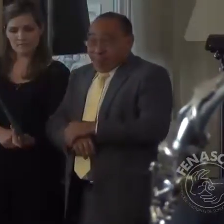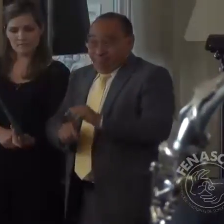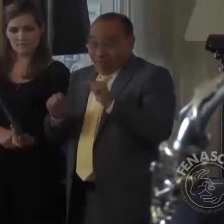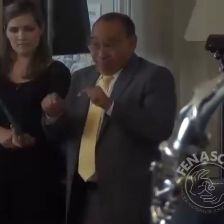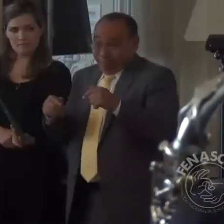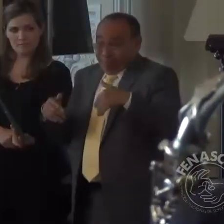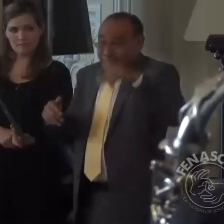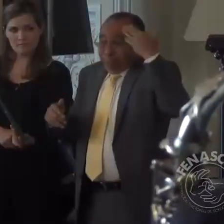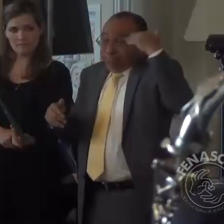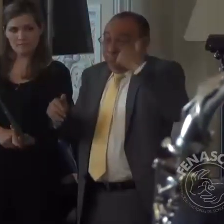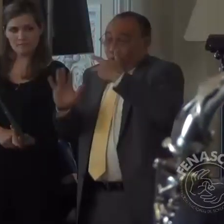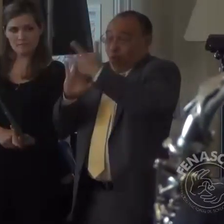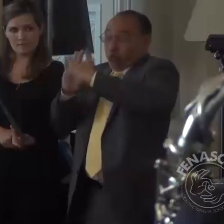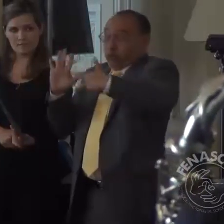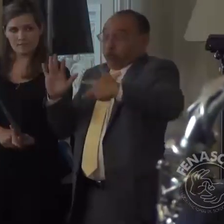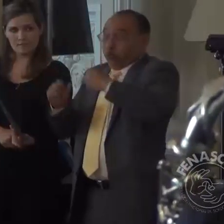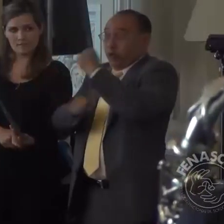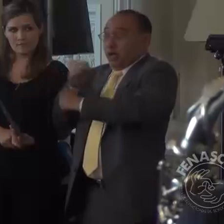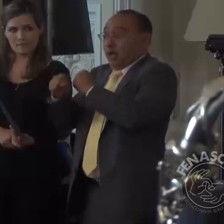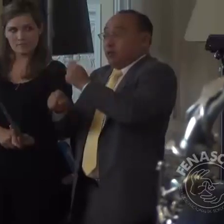violados.